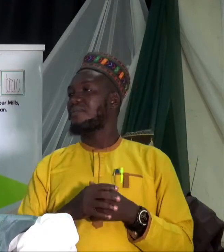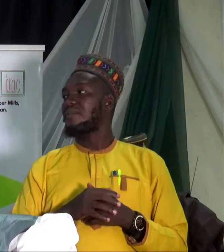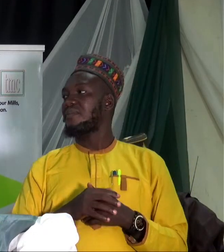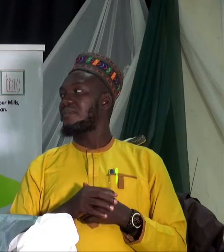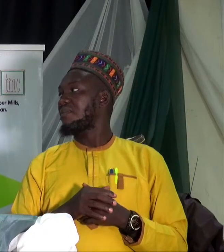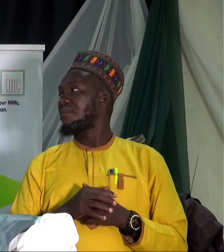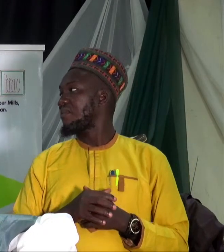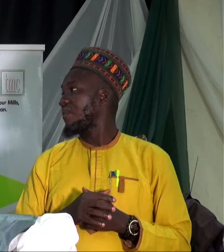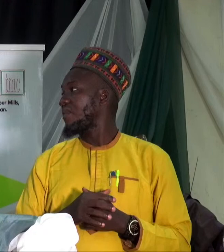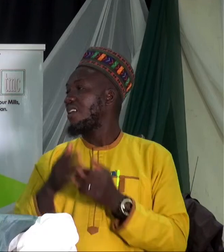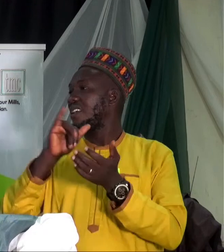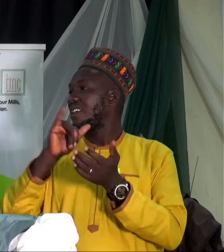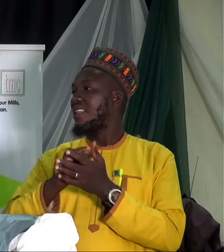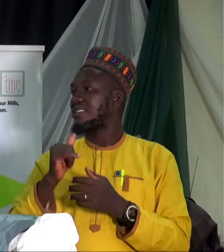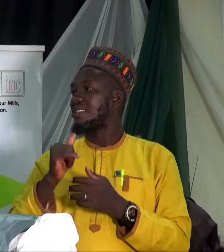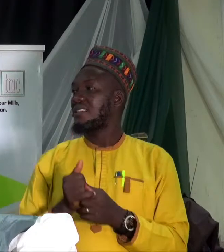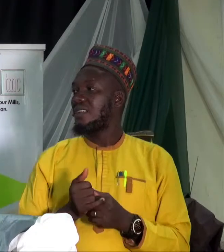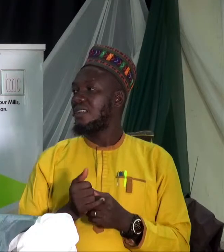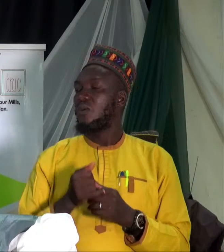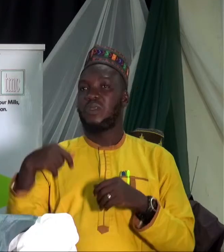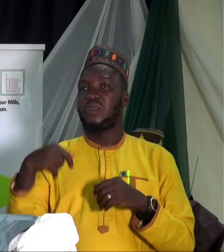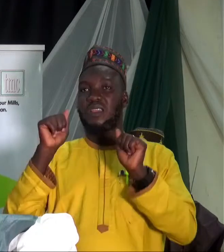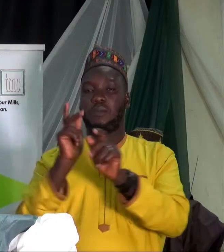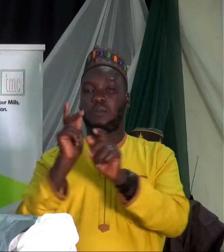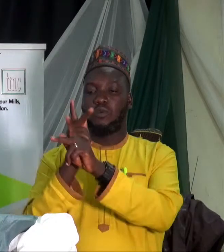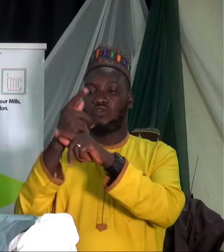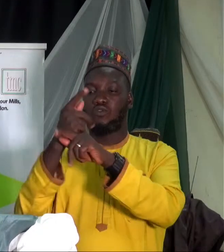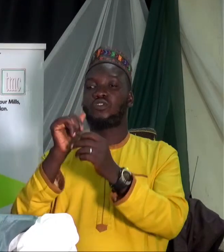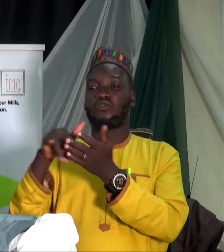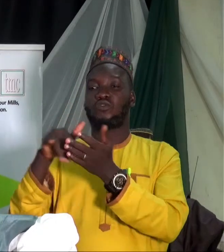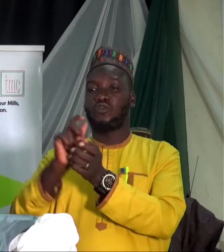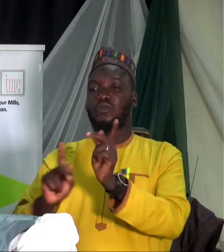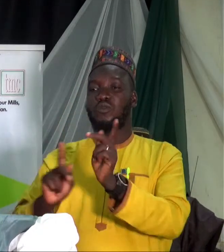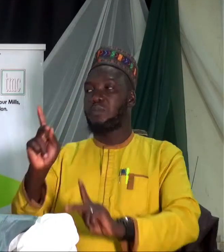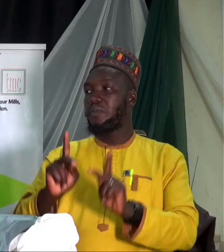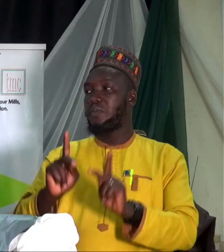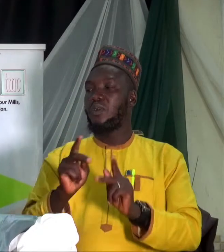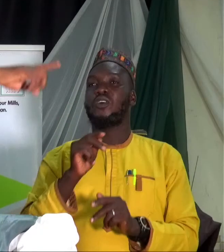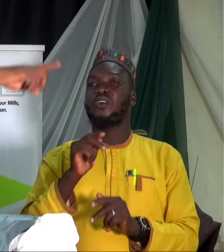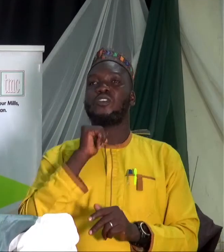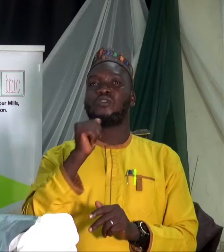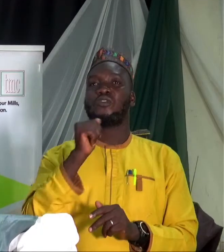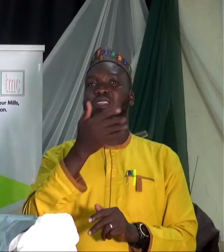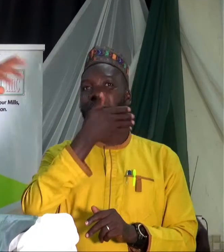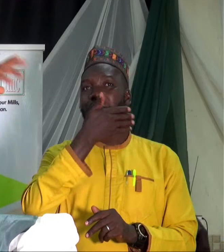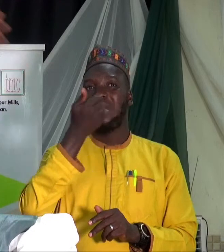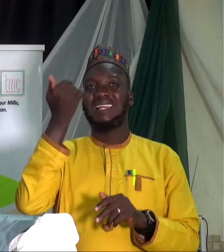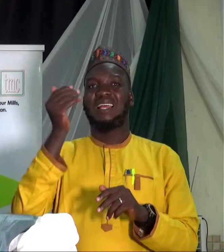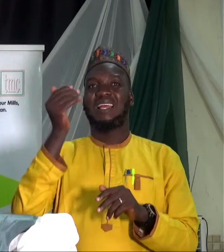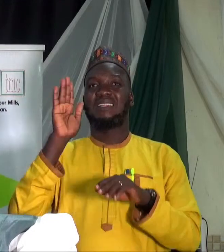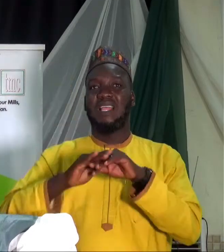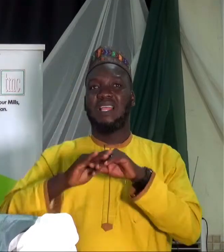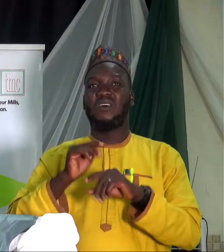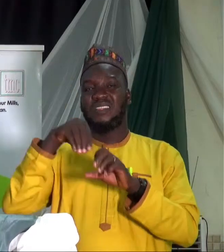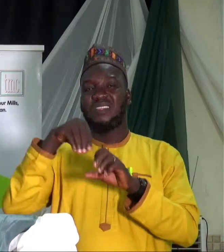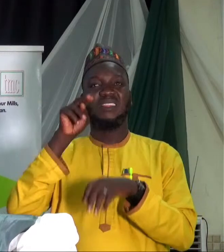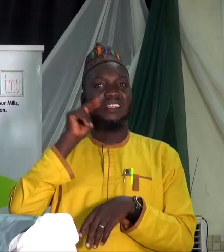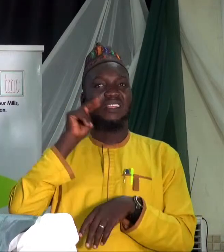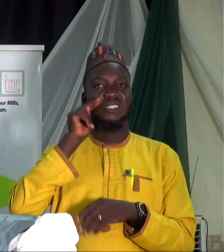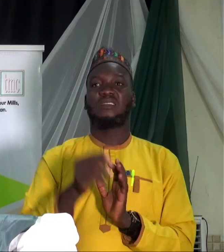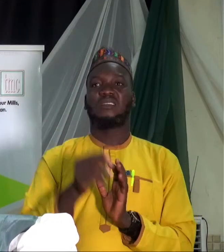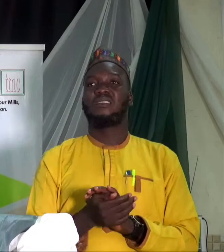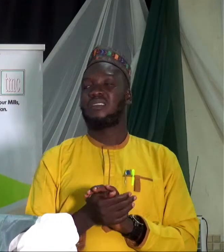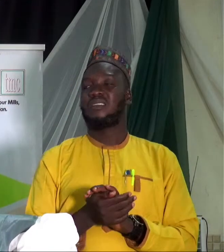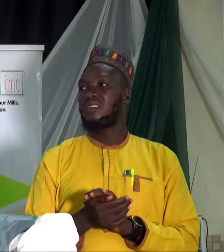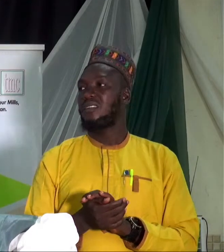power náà bá lè produce irú àwọn èèyàn tó dúró yìí kò sí ní tó bẹ́tà wa ní nàìjíríà kò sí ní tó bẹ́tà wa mùsùlùmí only